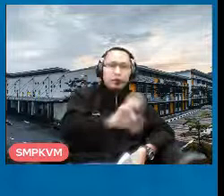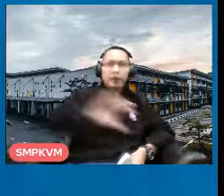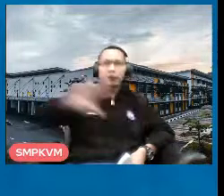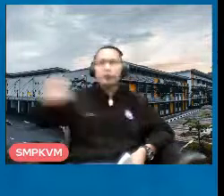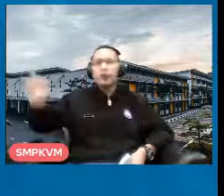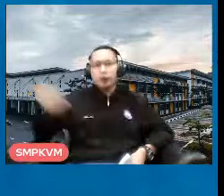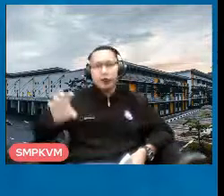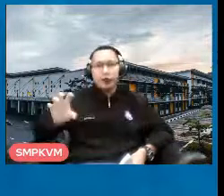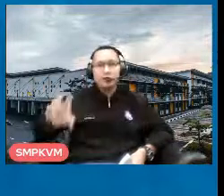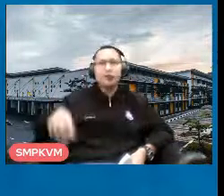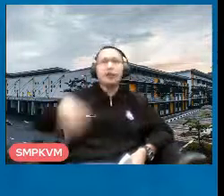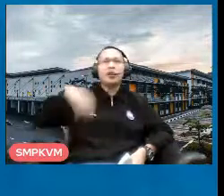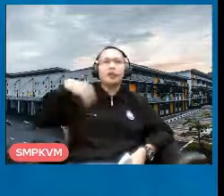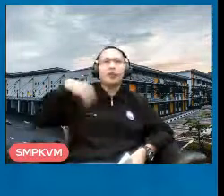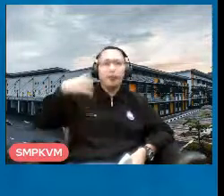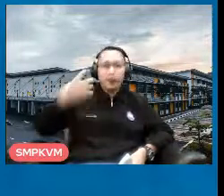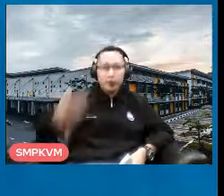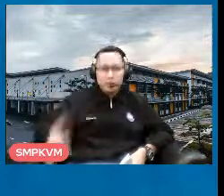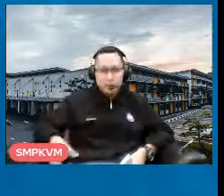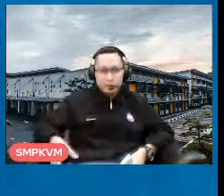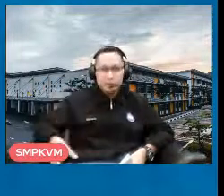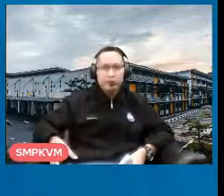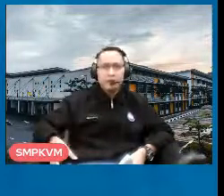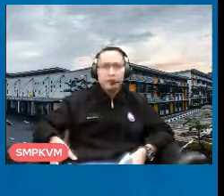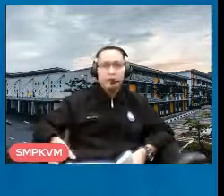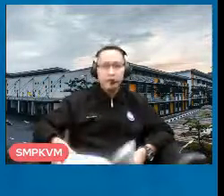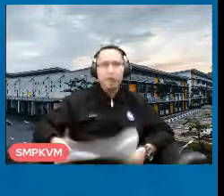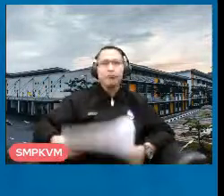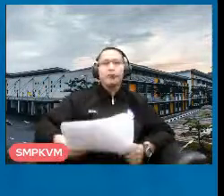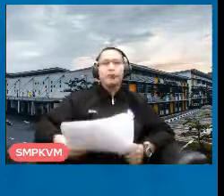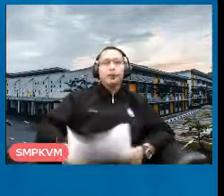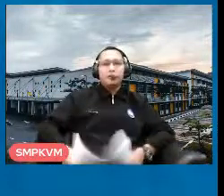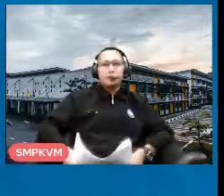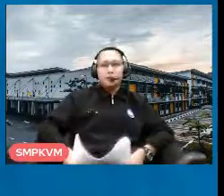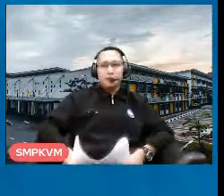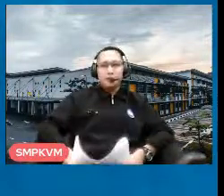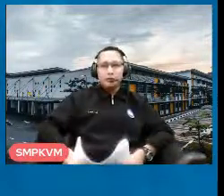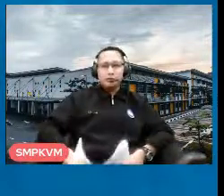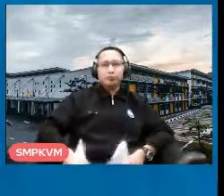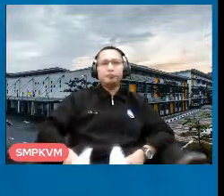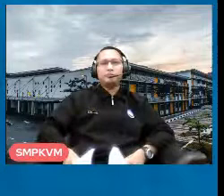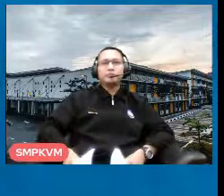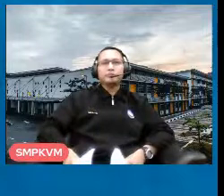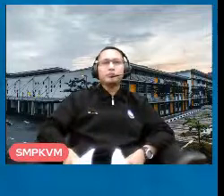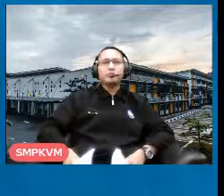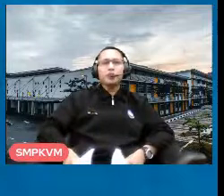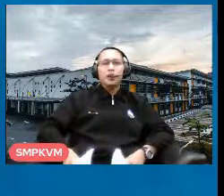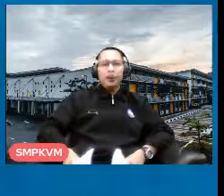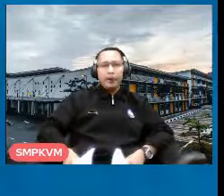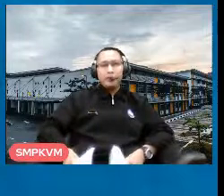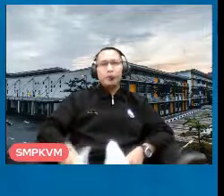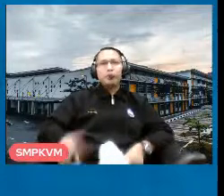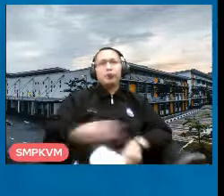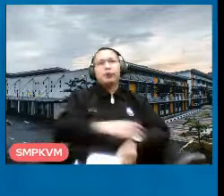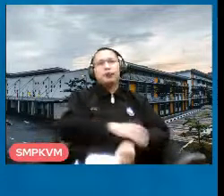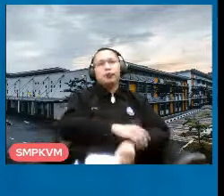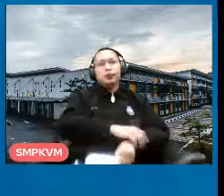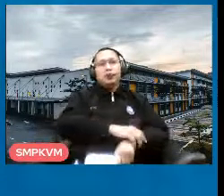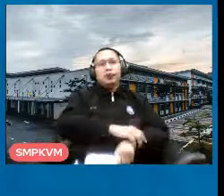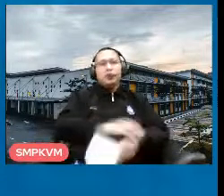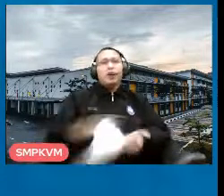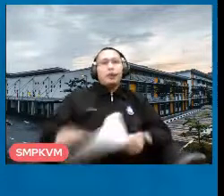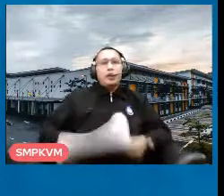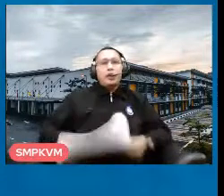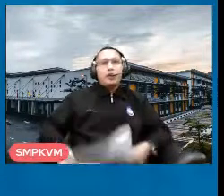besok Pulau Boleh saya akan sampaikan malem atuh oke jatuhnya kayak penduduknya